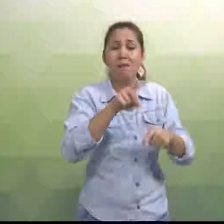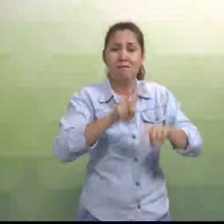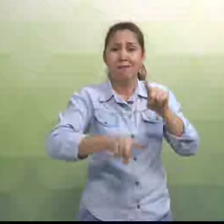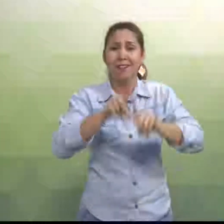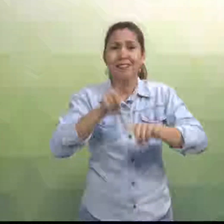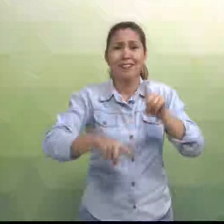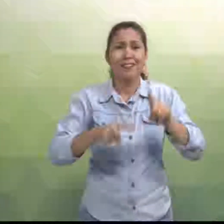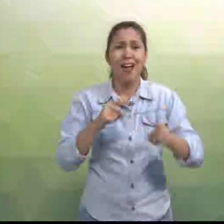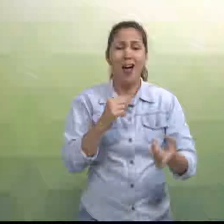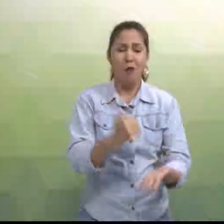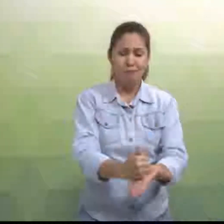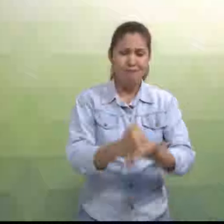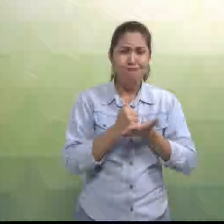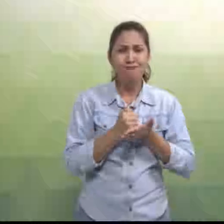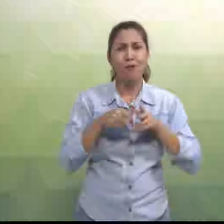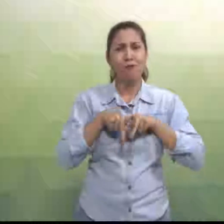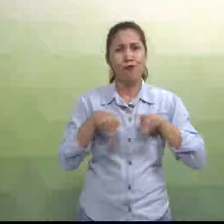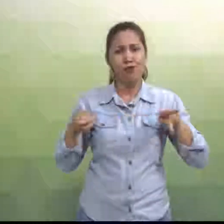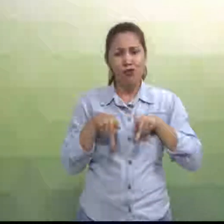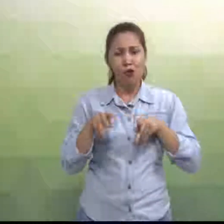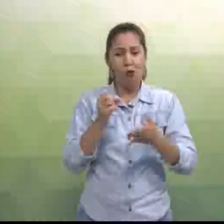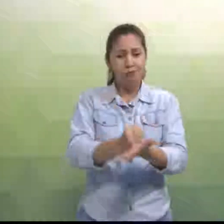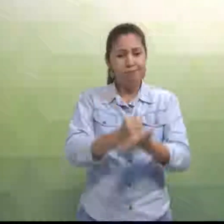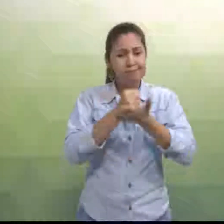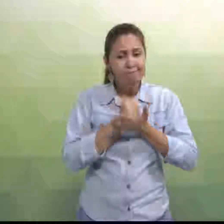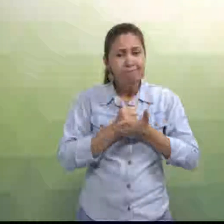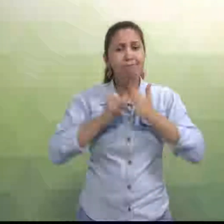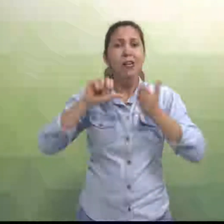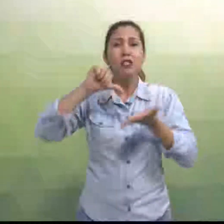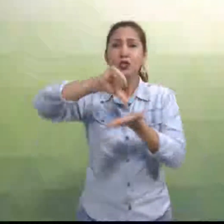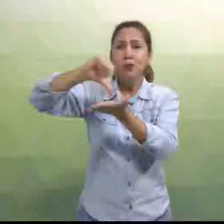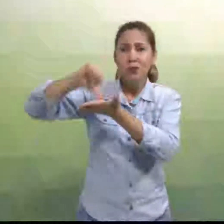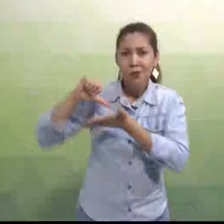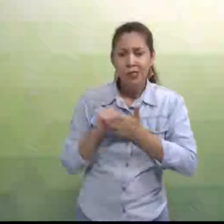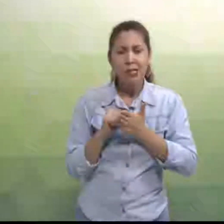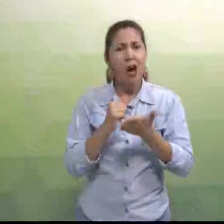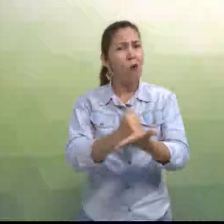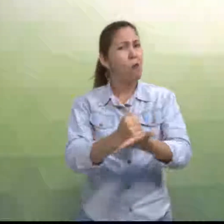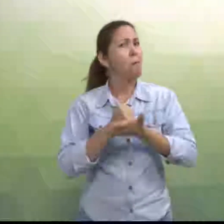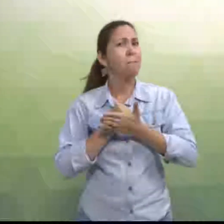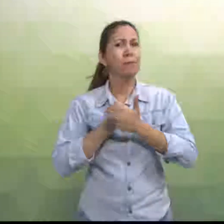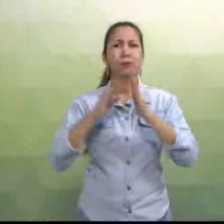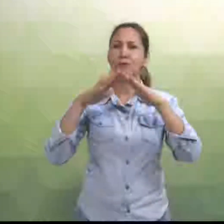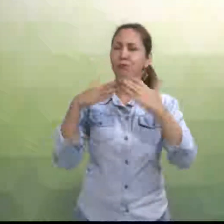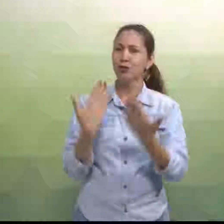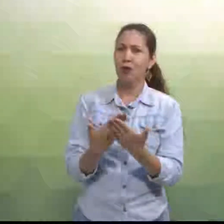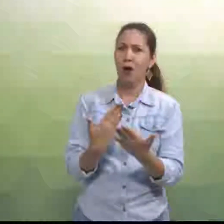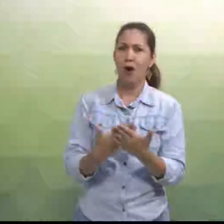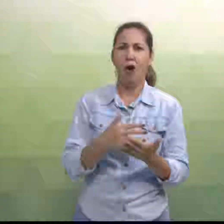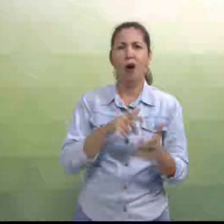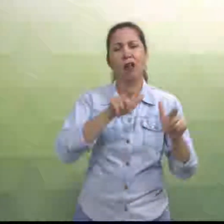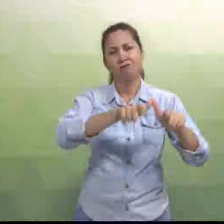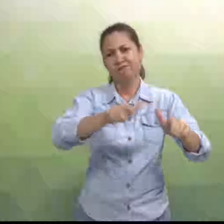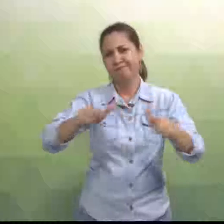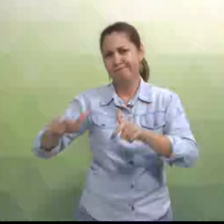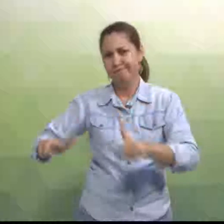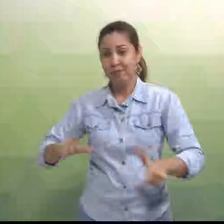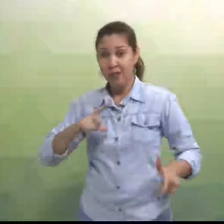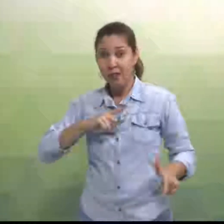acrescentar materiais, de forma que apoie o desenvolvimento do trabalho do professor, tanto nas instituições de ensino, nas escolas,